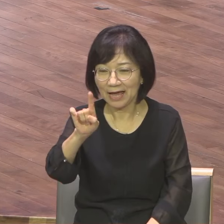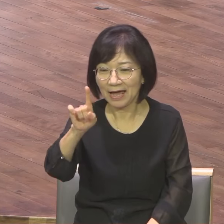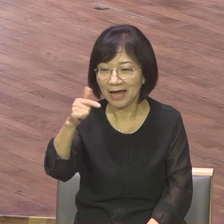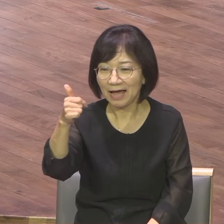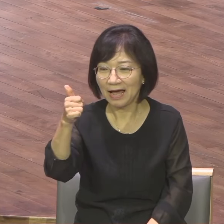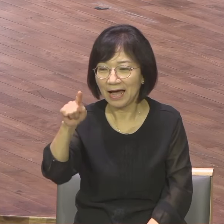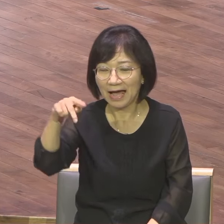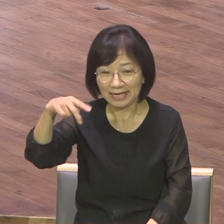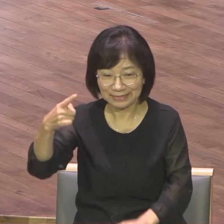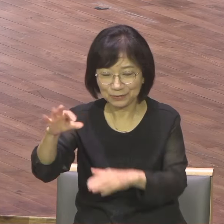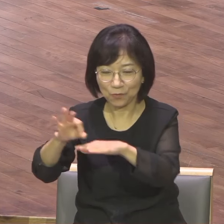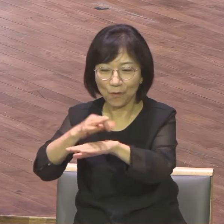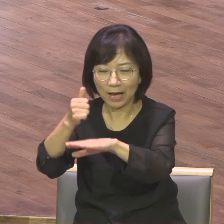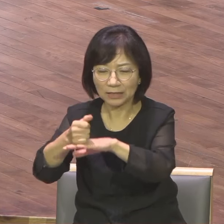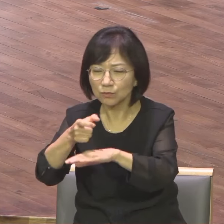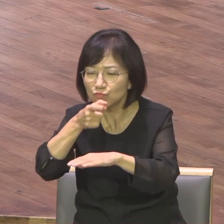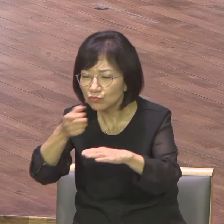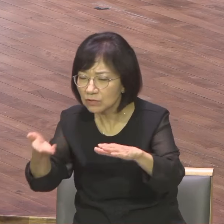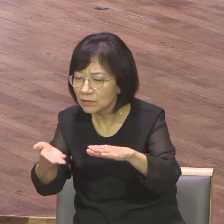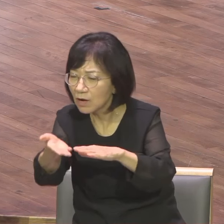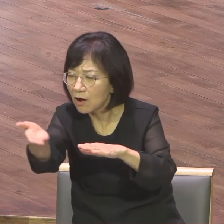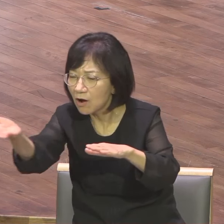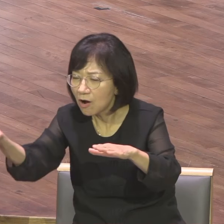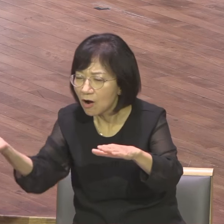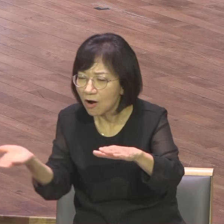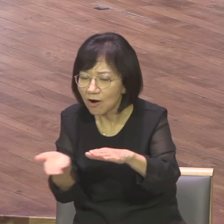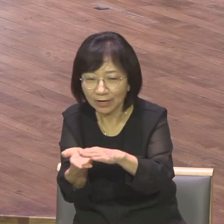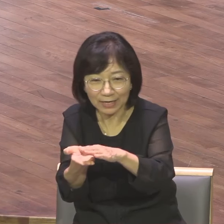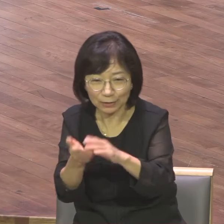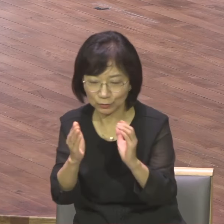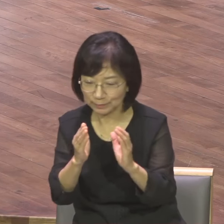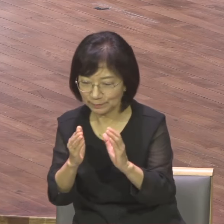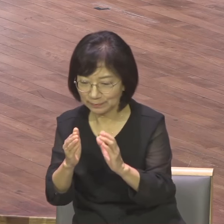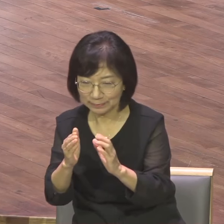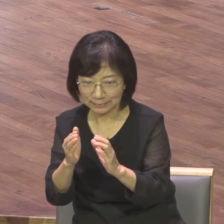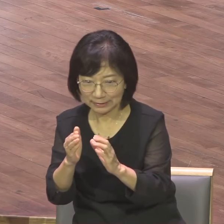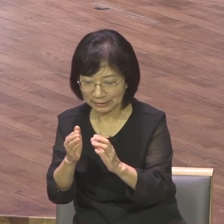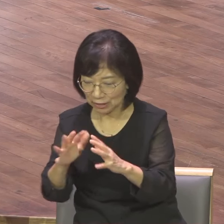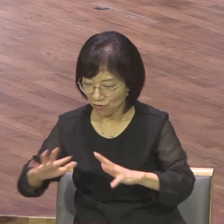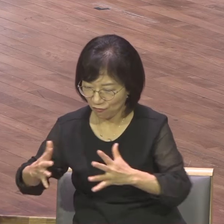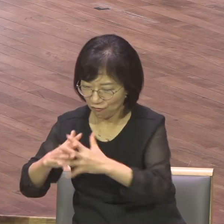중요한 일인 것처럼 보입니다. 전쟁할 때 물이 중요하니까. 그런데